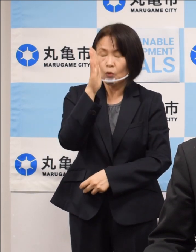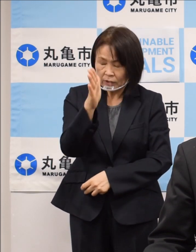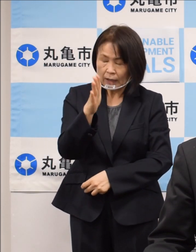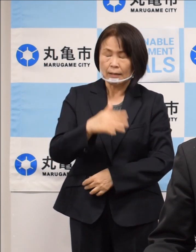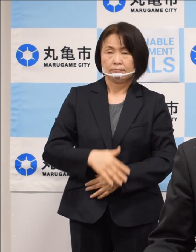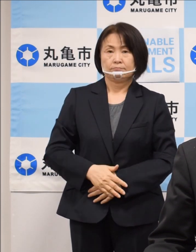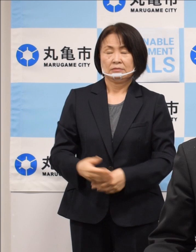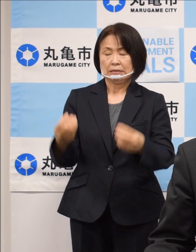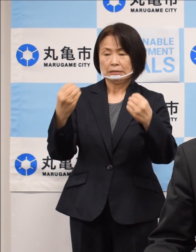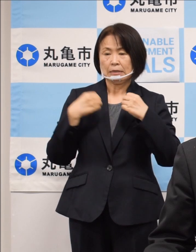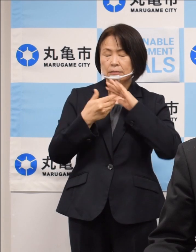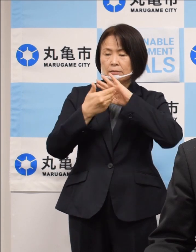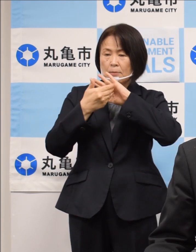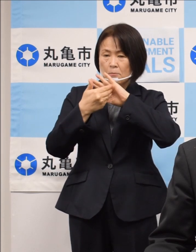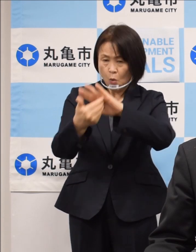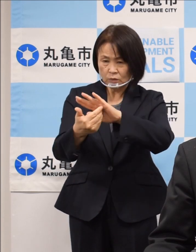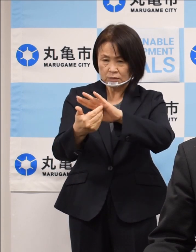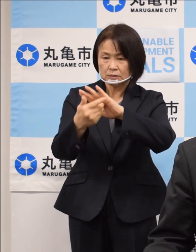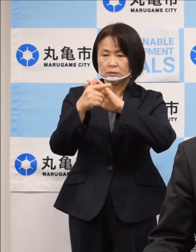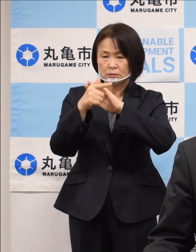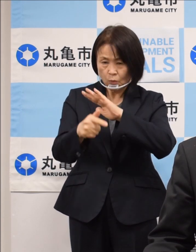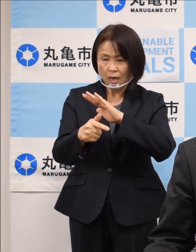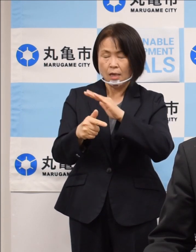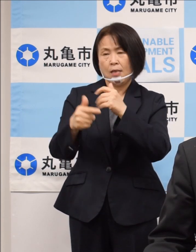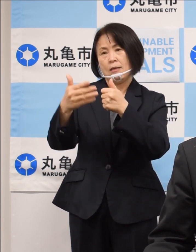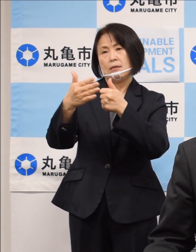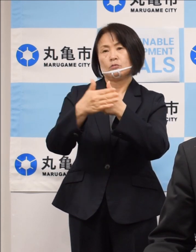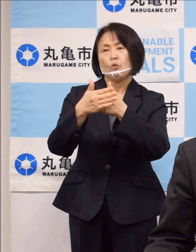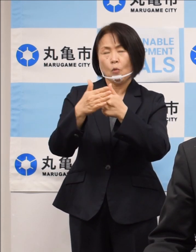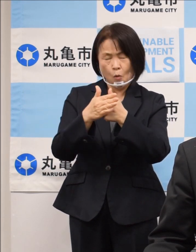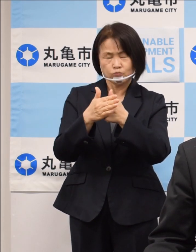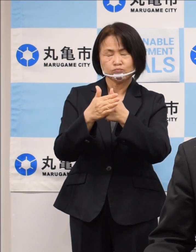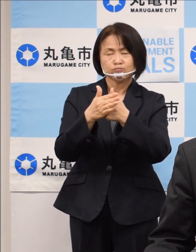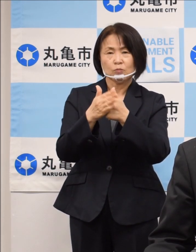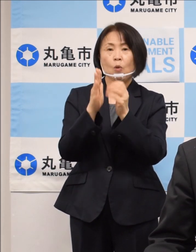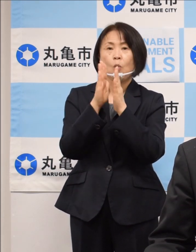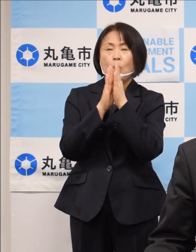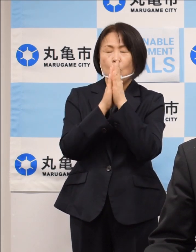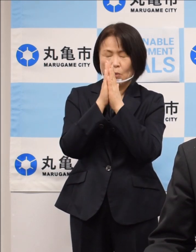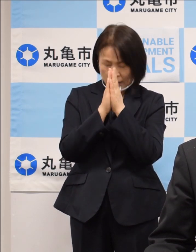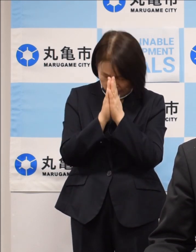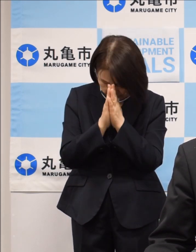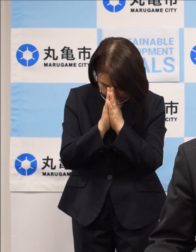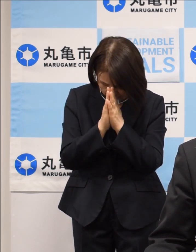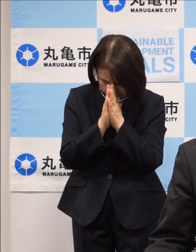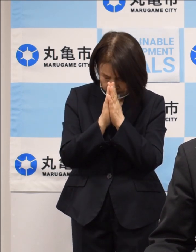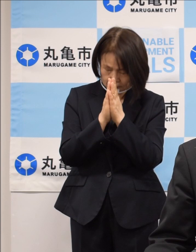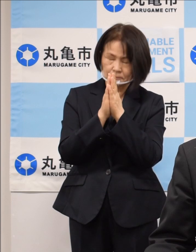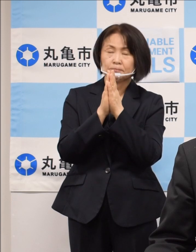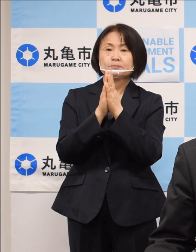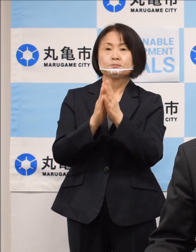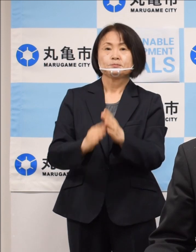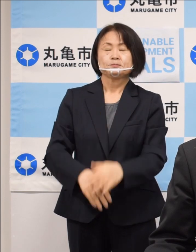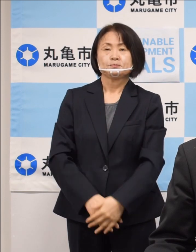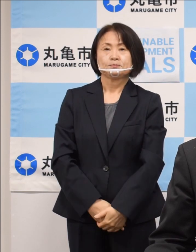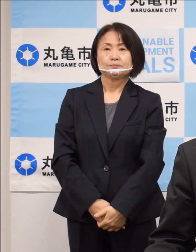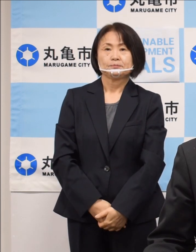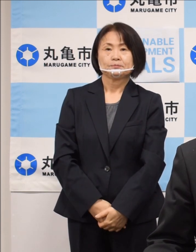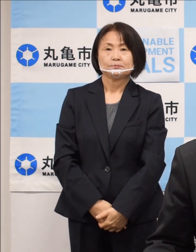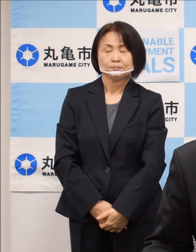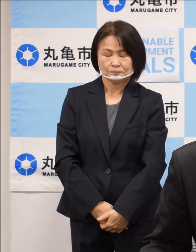感染拡大の防止にご協力をいただきますようお願いいたします。